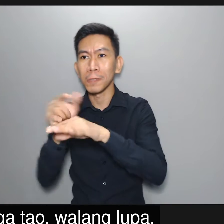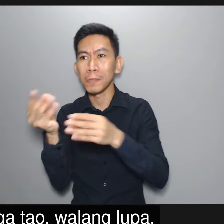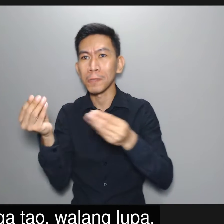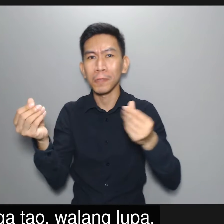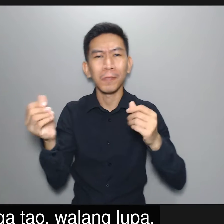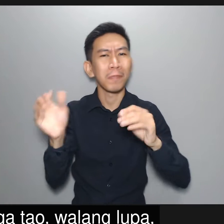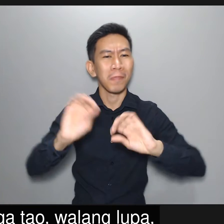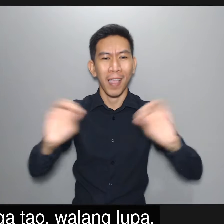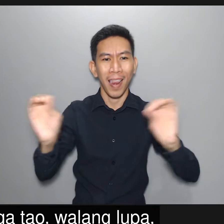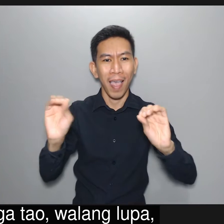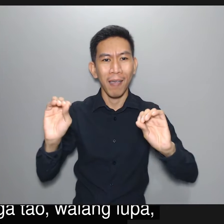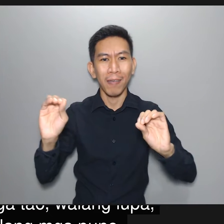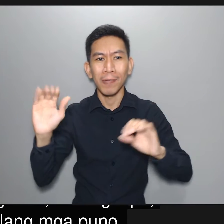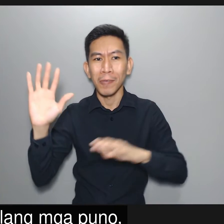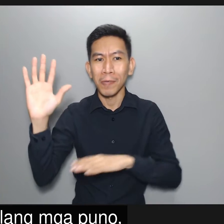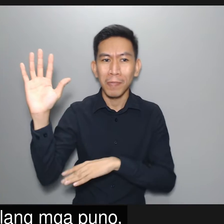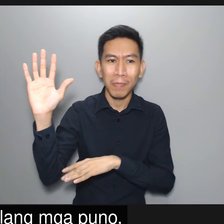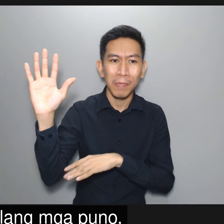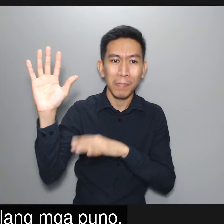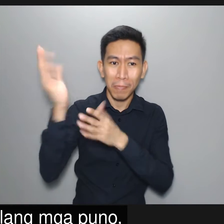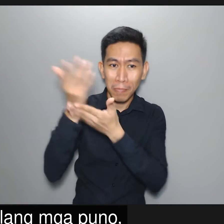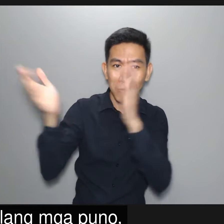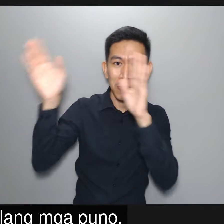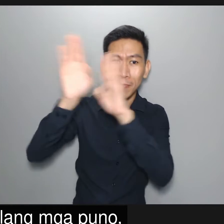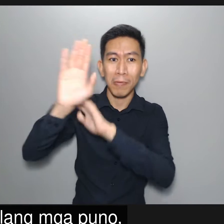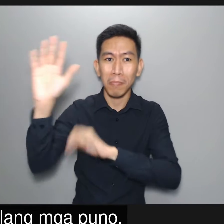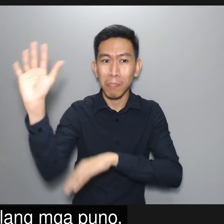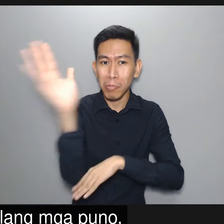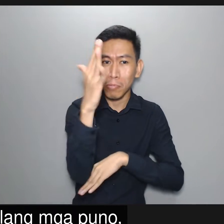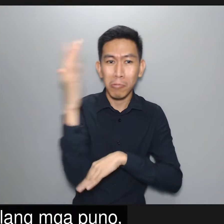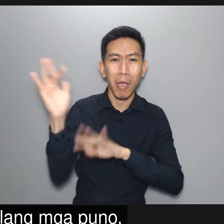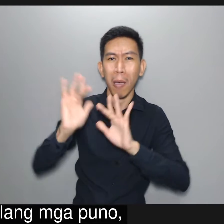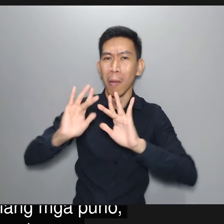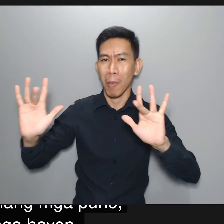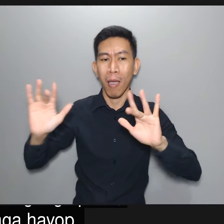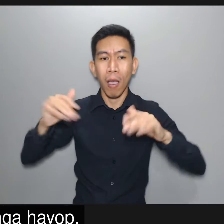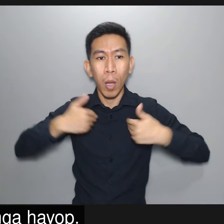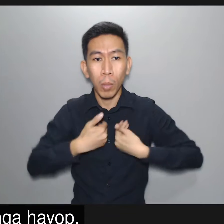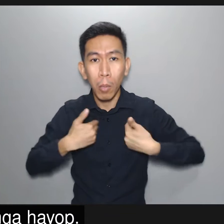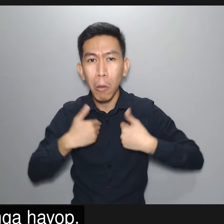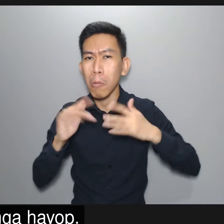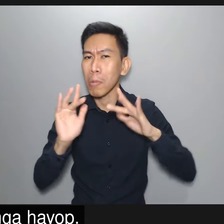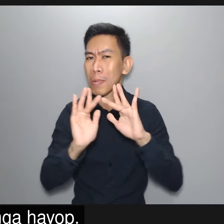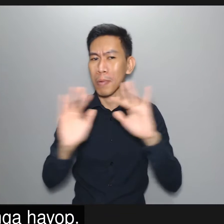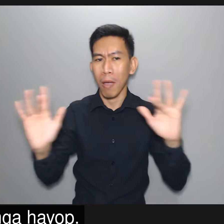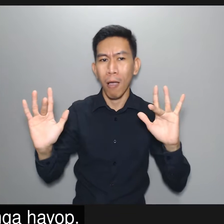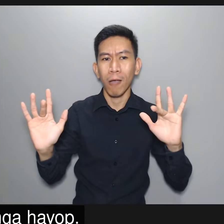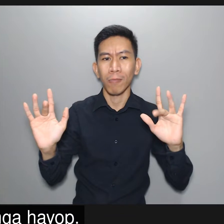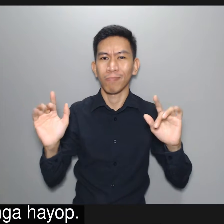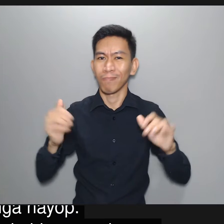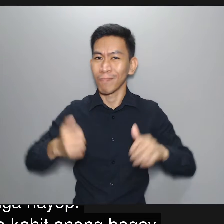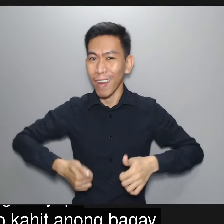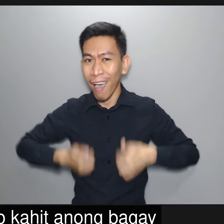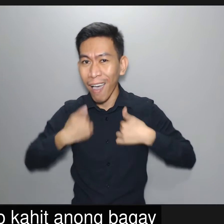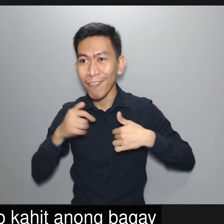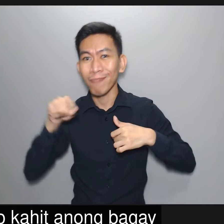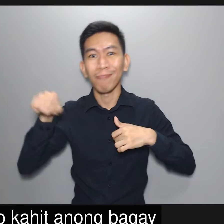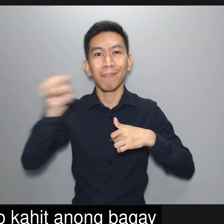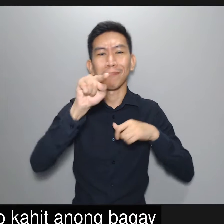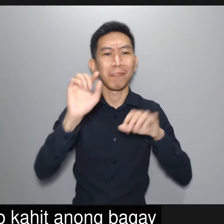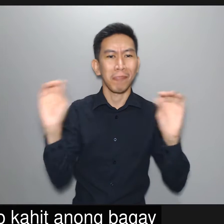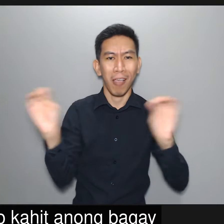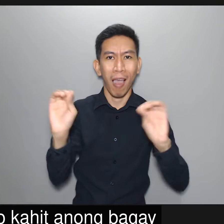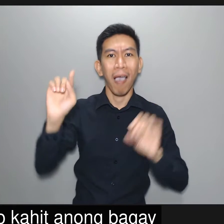puno at walang mga hayop. Walang ibang buhay o kahit anong bagay kundi ang Diyos.